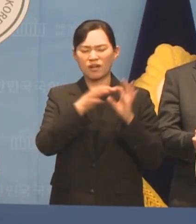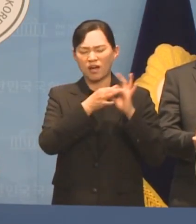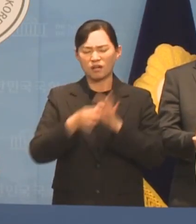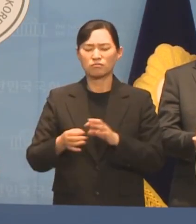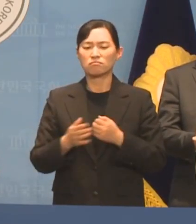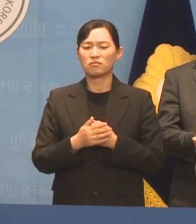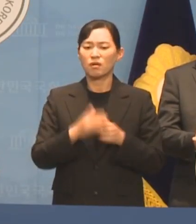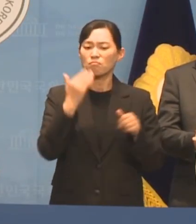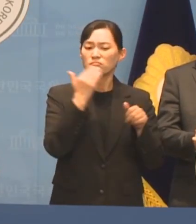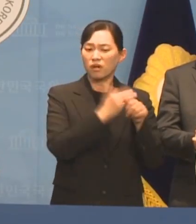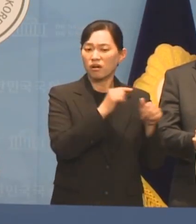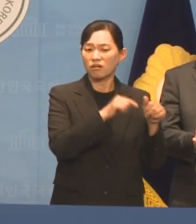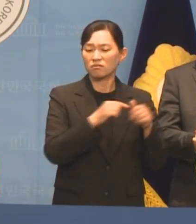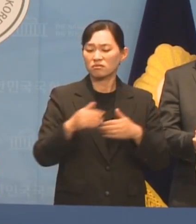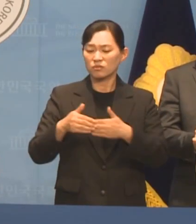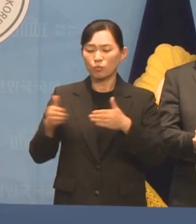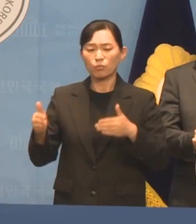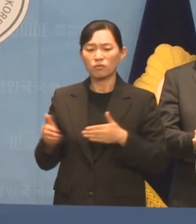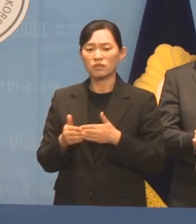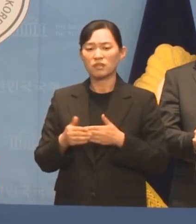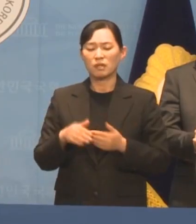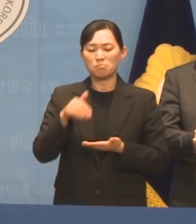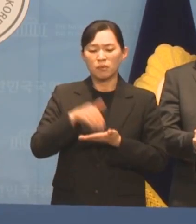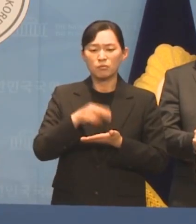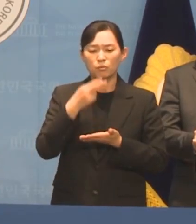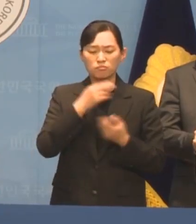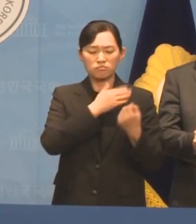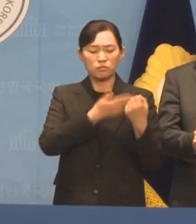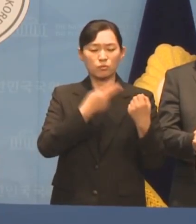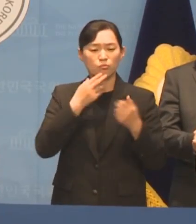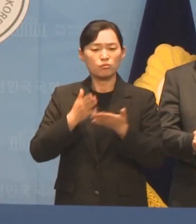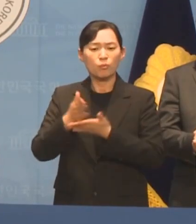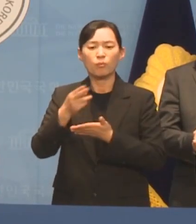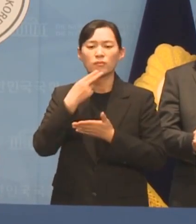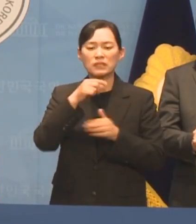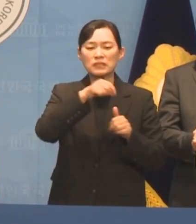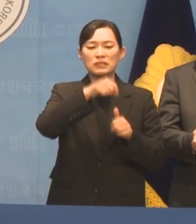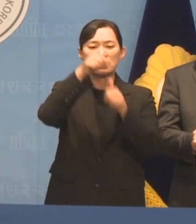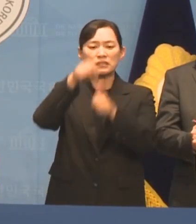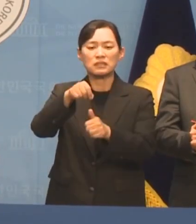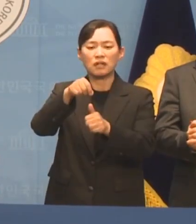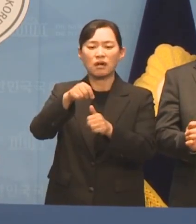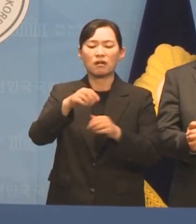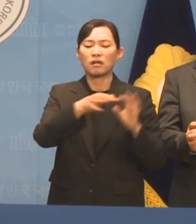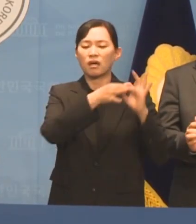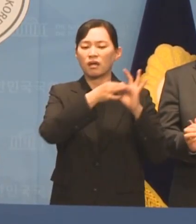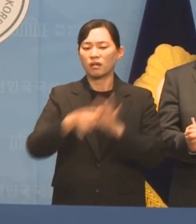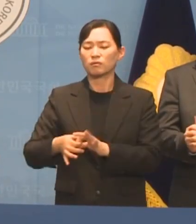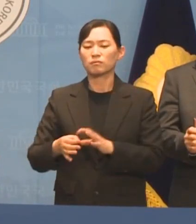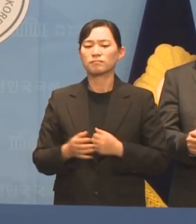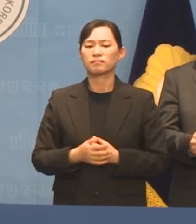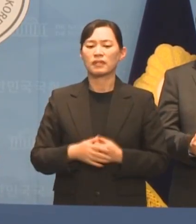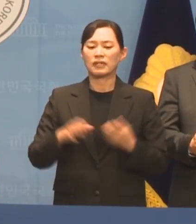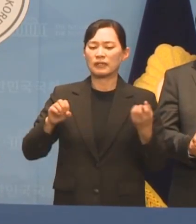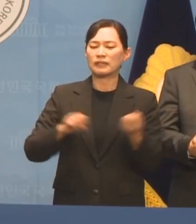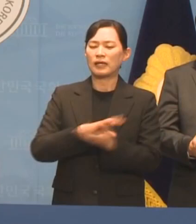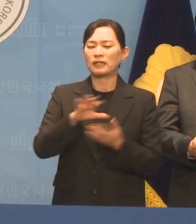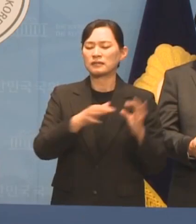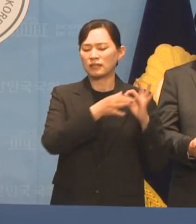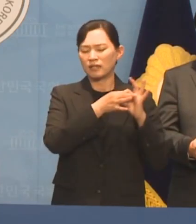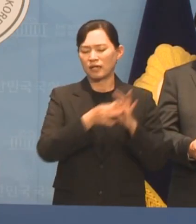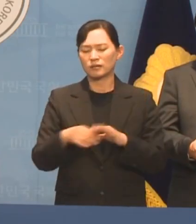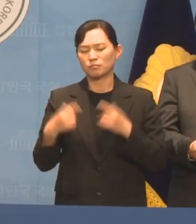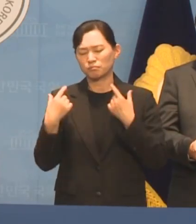파면당한 정권이 반성은커녕 능력도 전문성도 없는 낙하산 인사를 강행하고 있습니다. 내란은 여전히